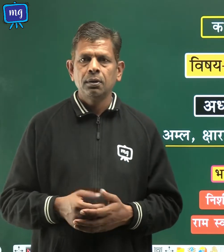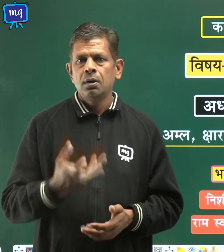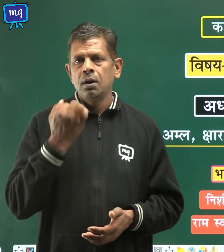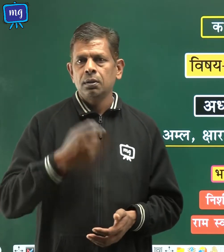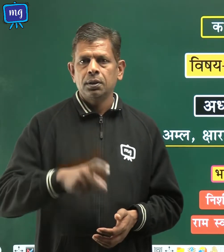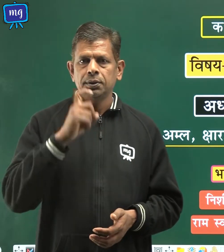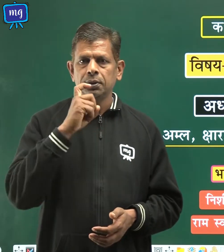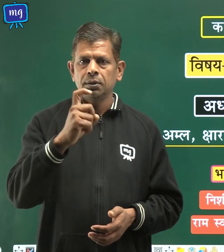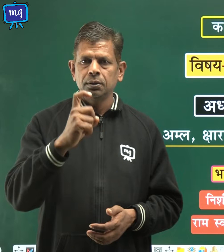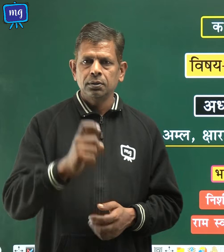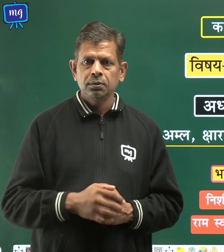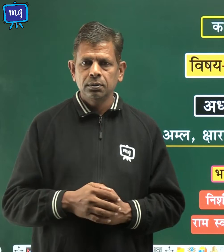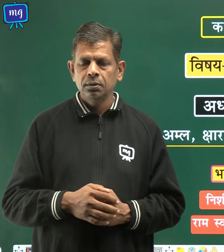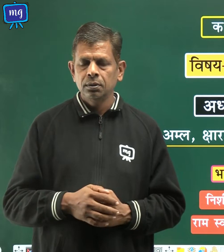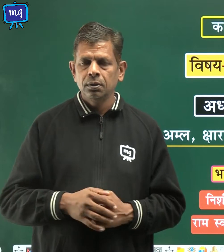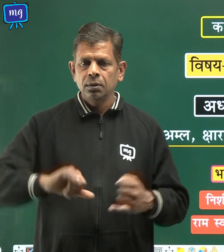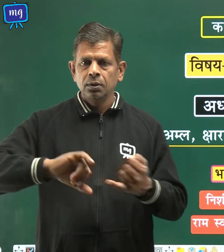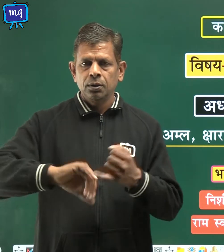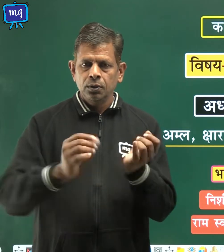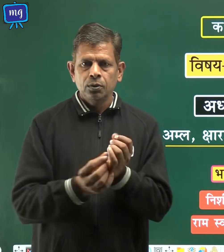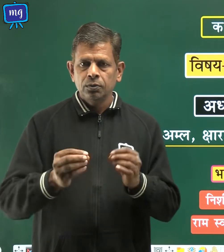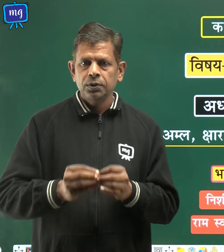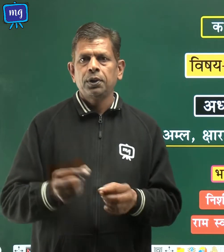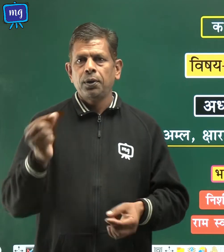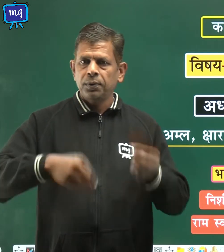कक्षा 7 विषय विज्ञान